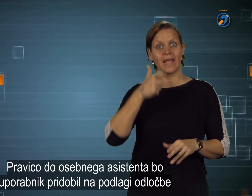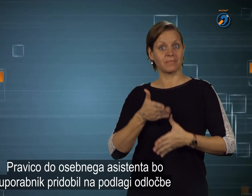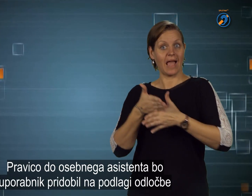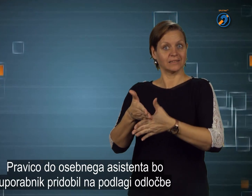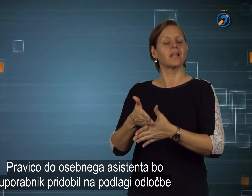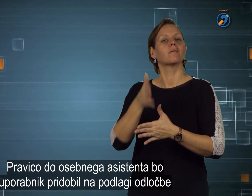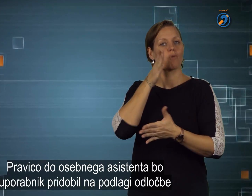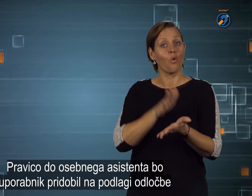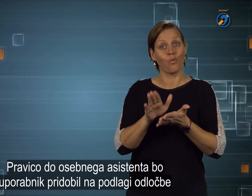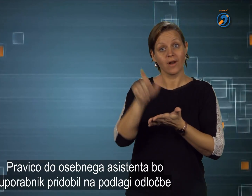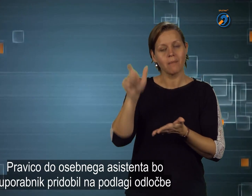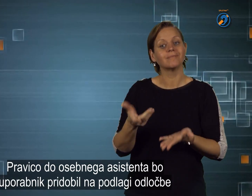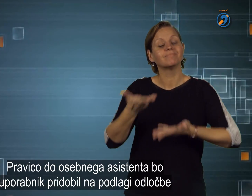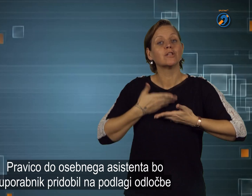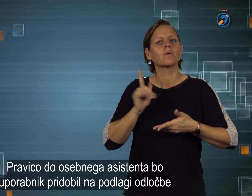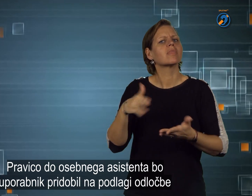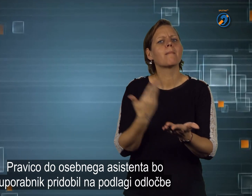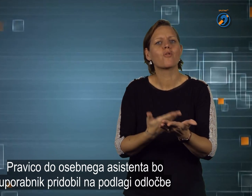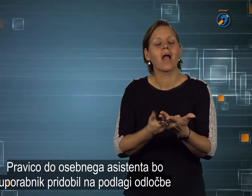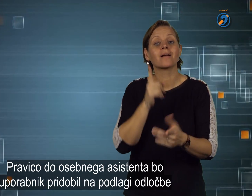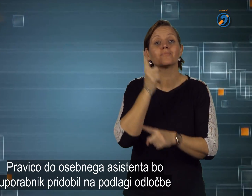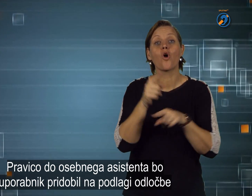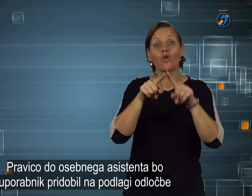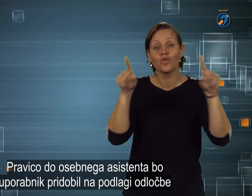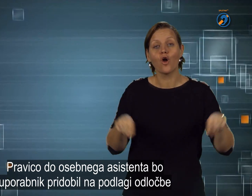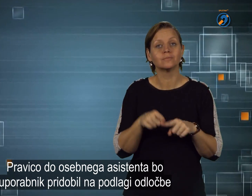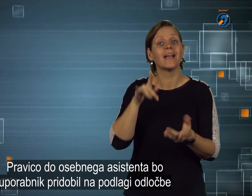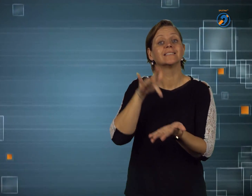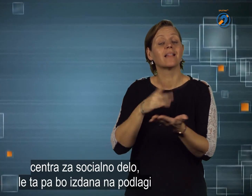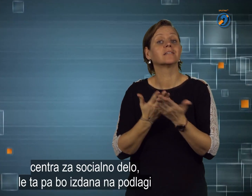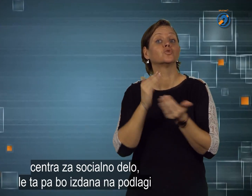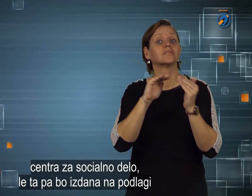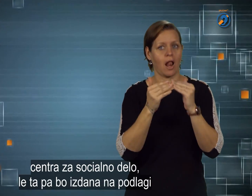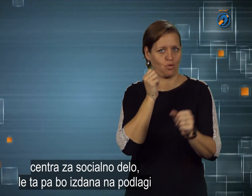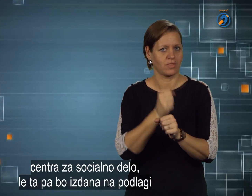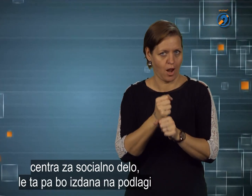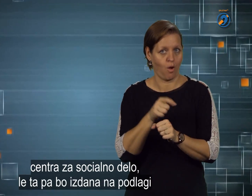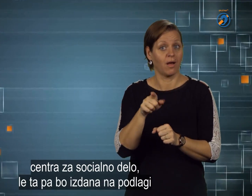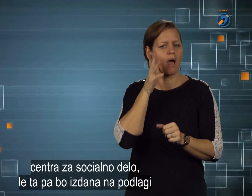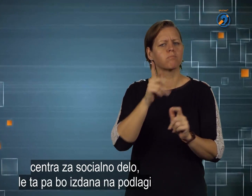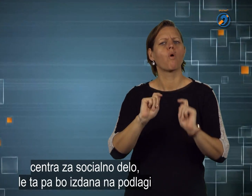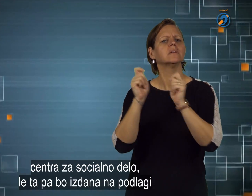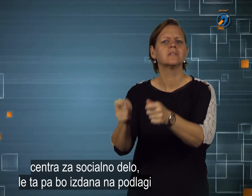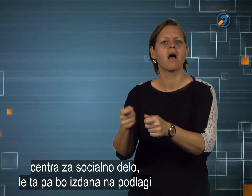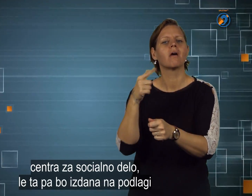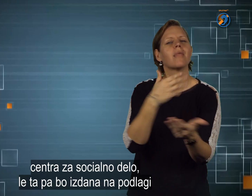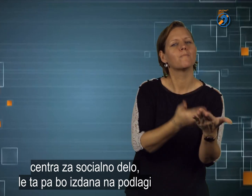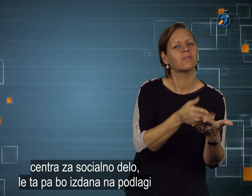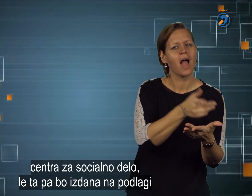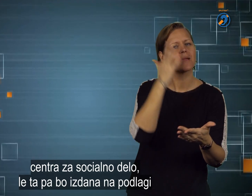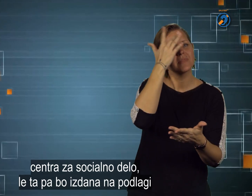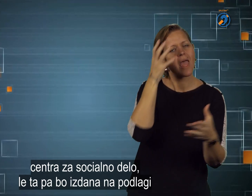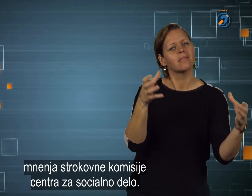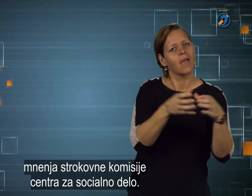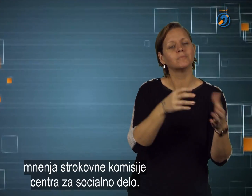Pravico do osebnega asistenta bo uporabnik pridobil na podlagi odločbe Centra za socialno delo, le-ta